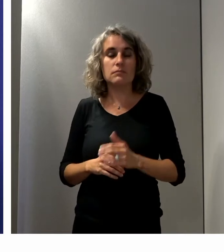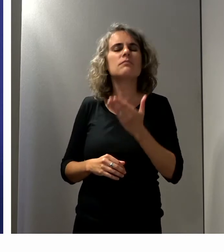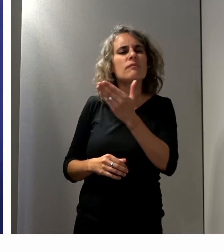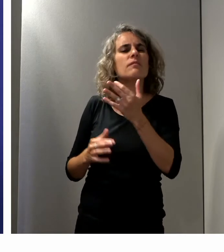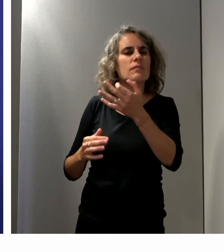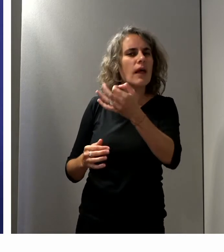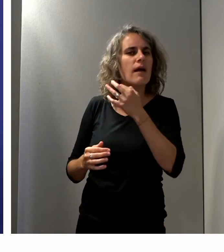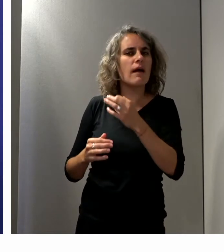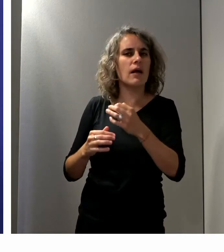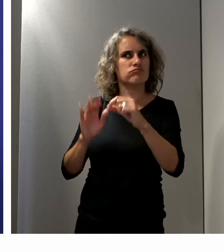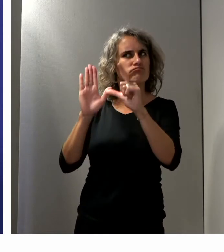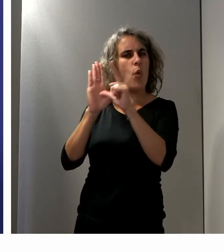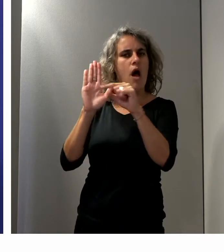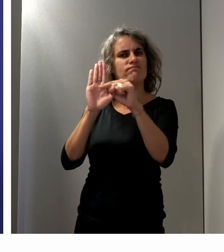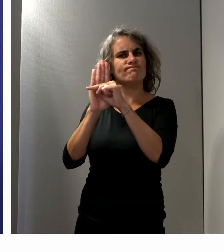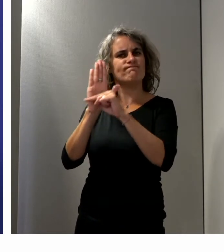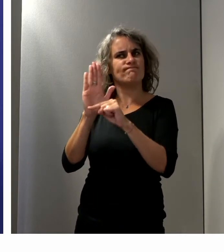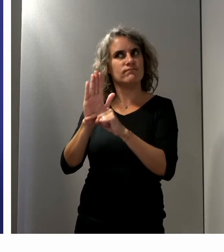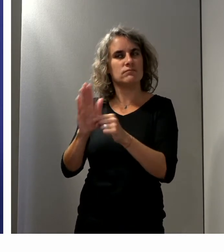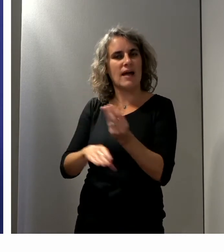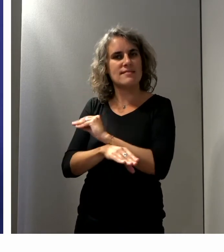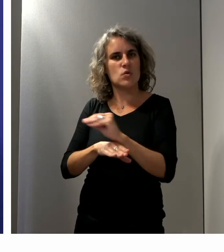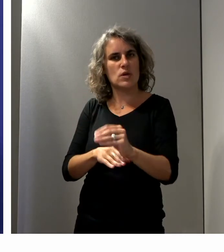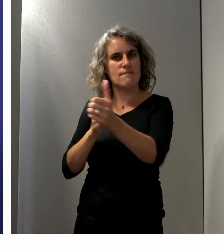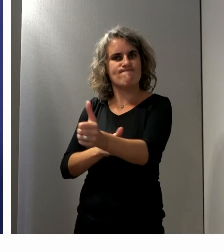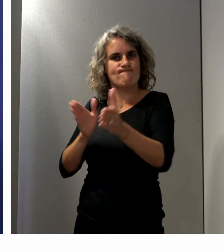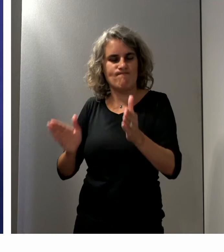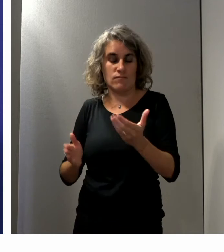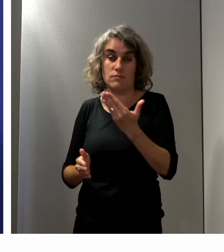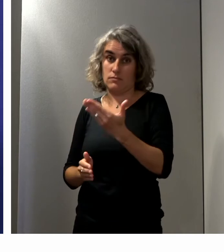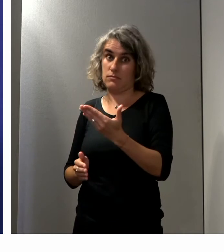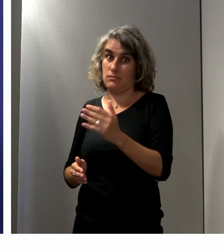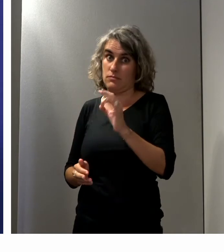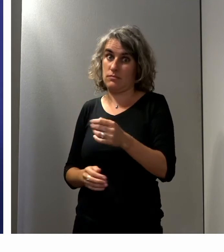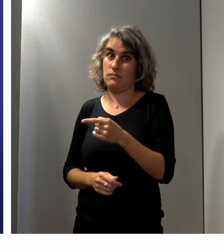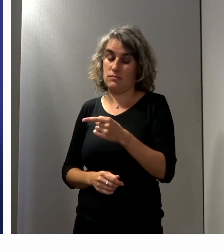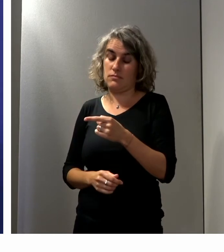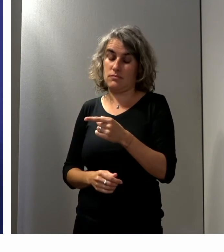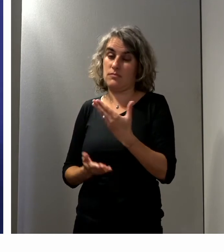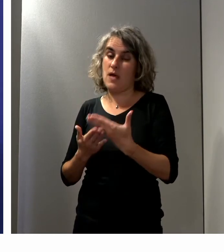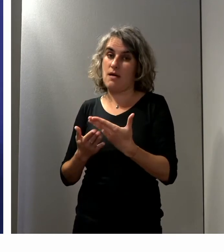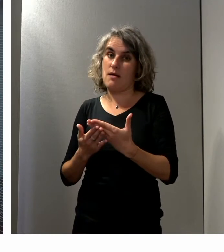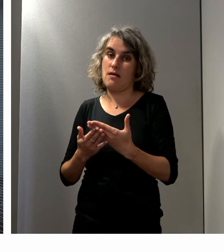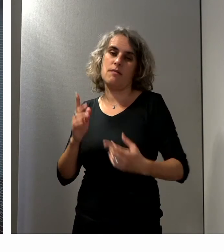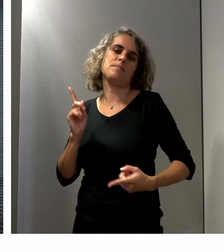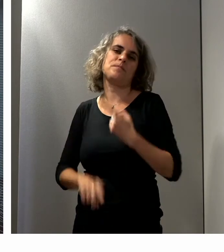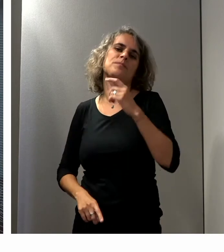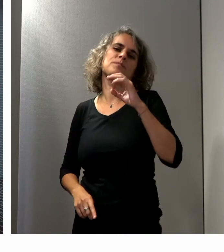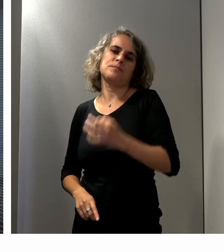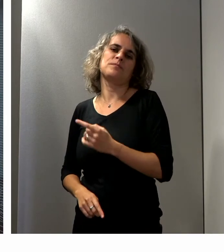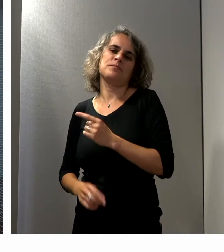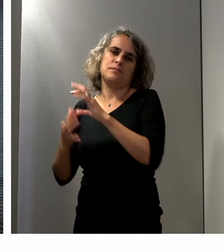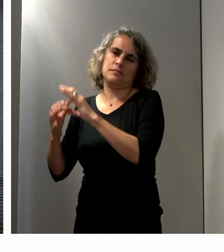législatif sécurisé, donc je pense que c'est ça la question qui peut être vraiment la continuité de